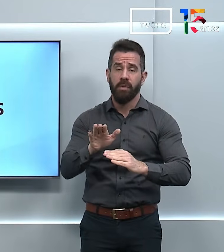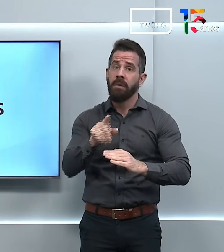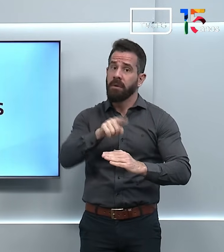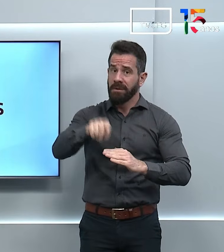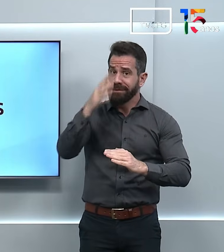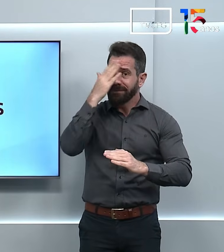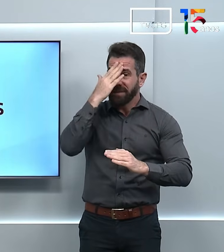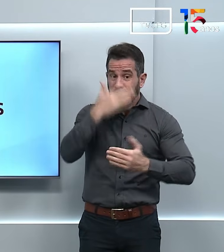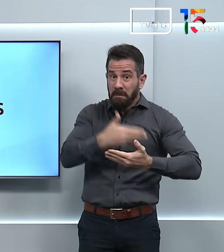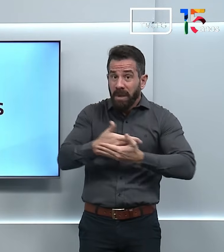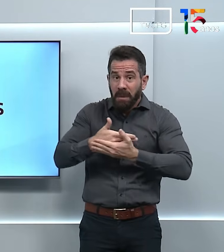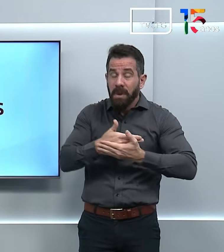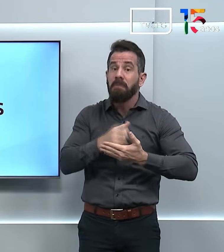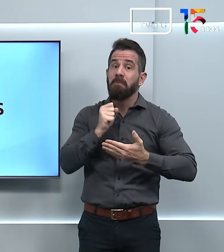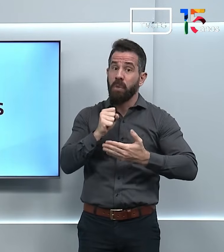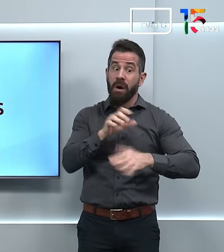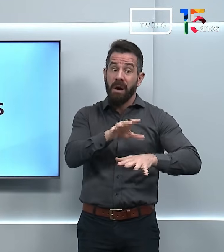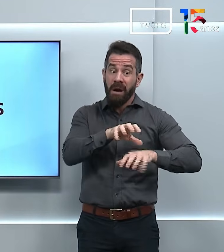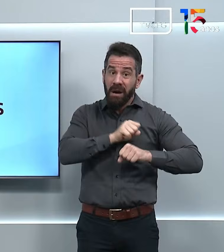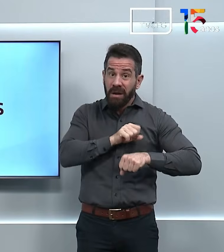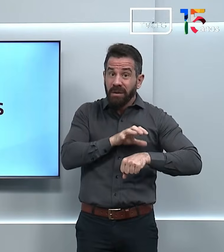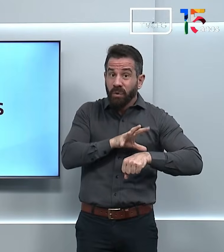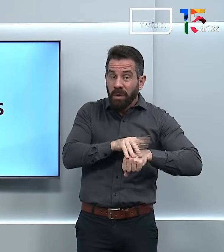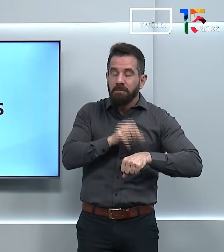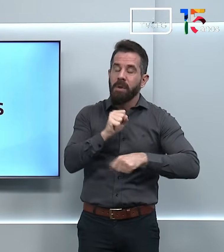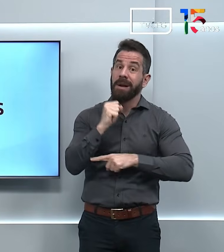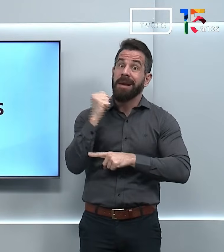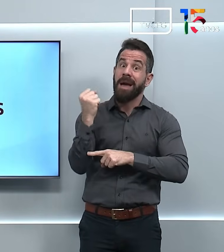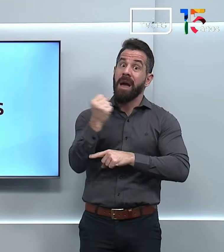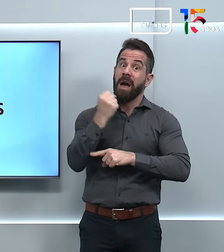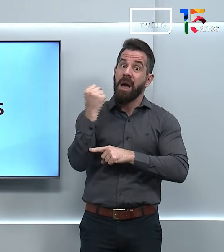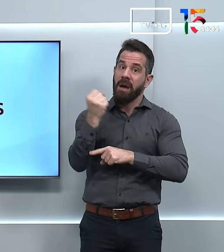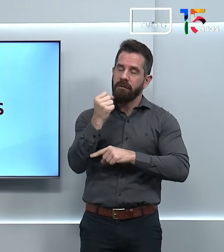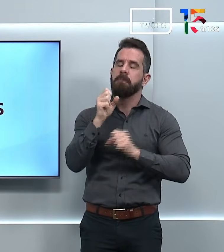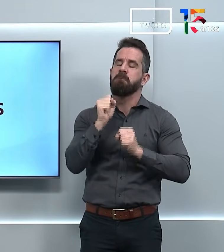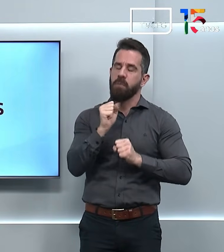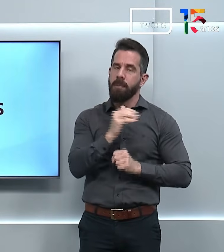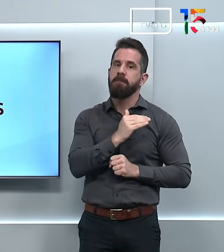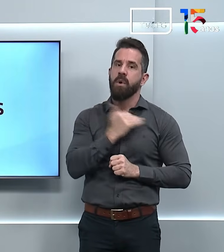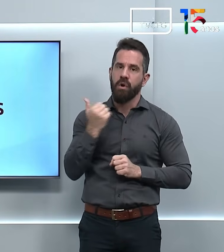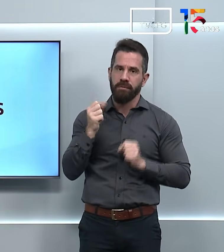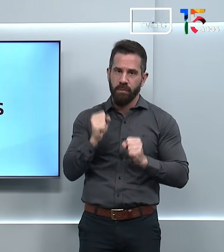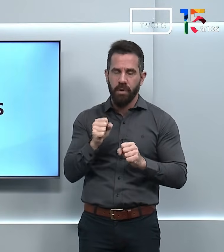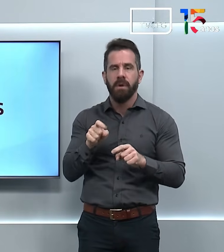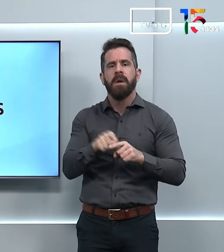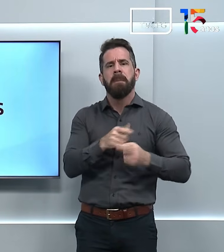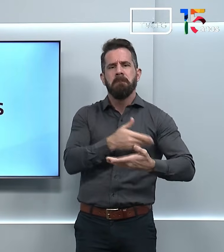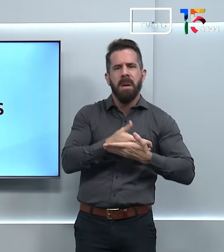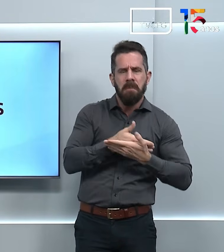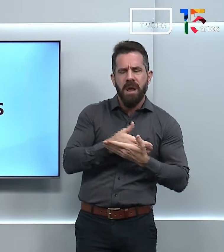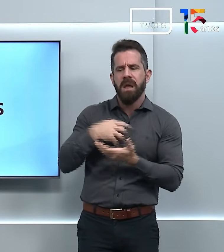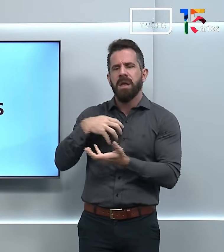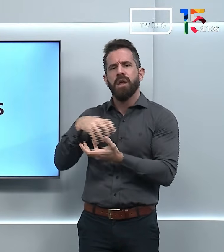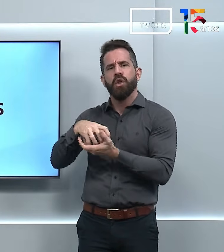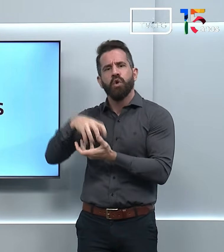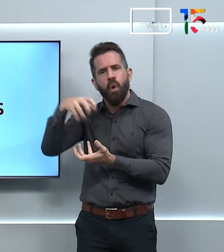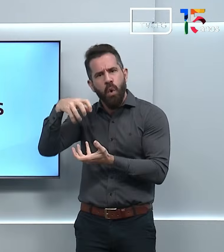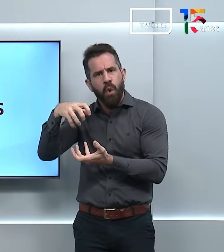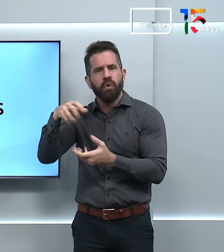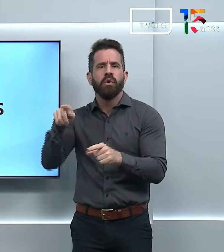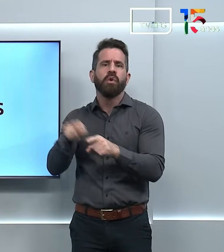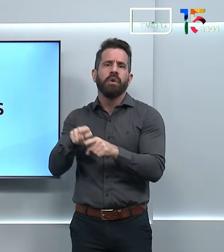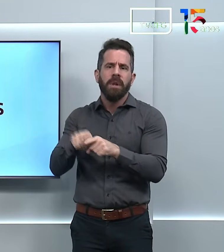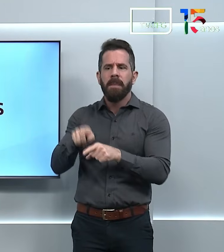para essa faixa etária, tanto de complicações e mortes. Além dos bebês, idosos, pessoas com